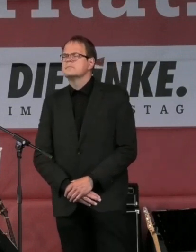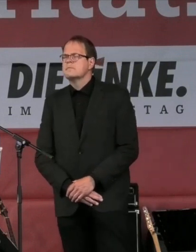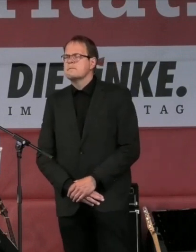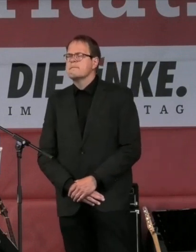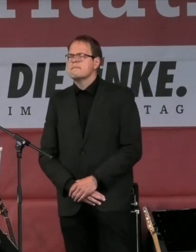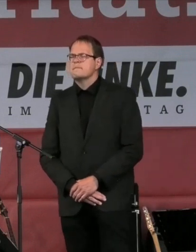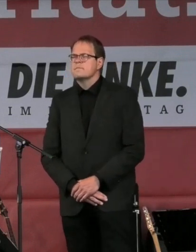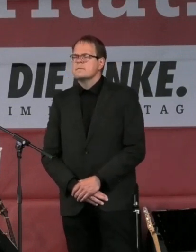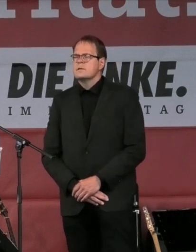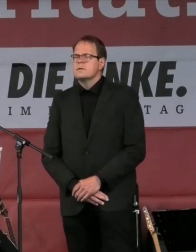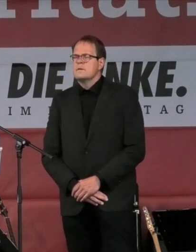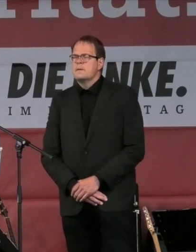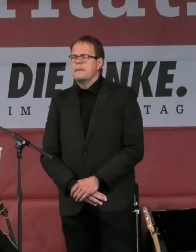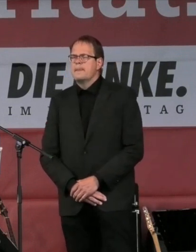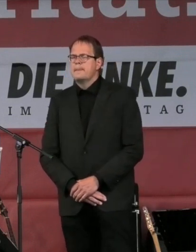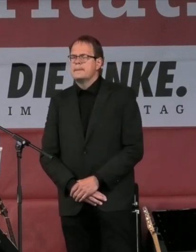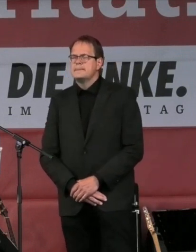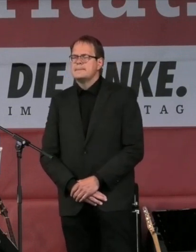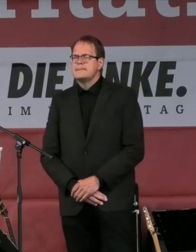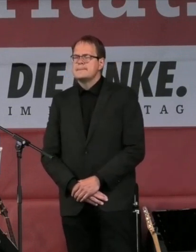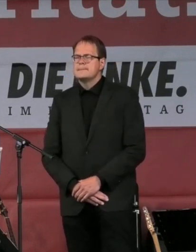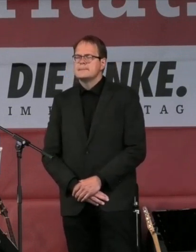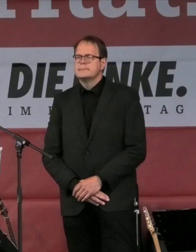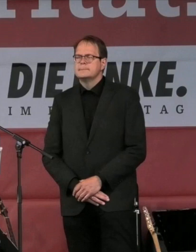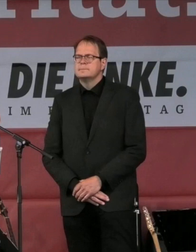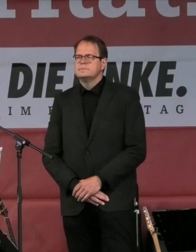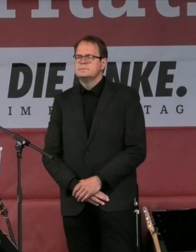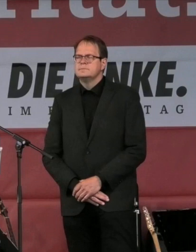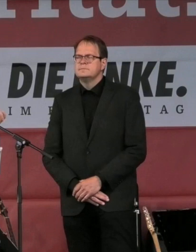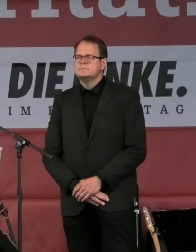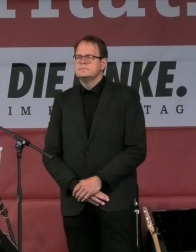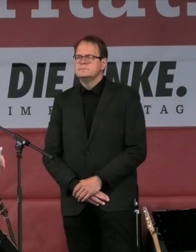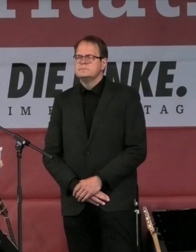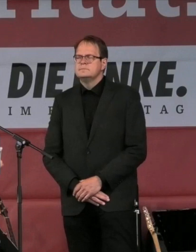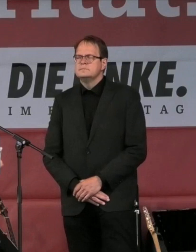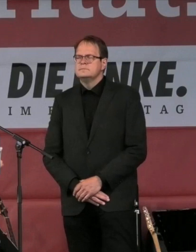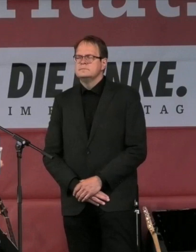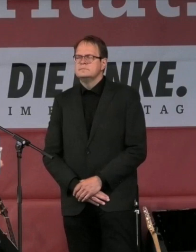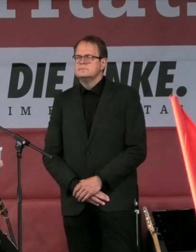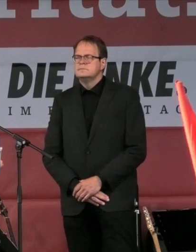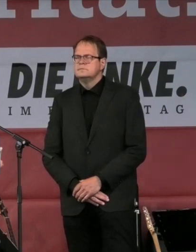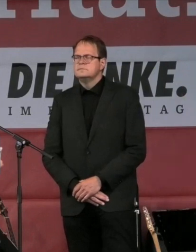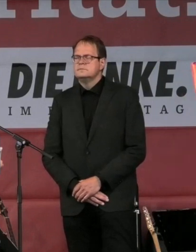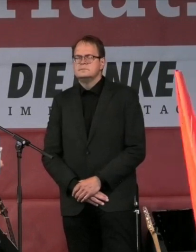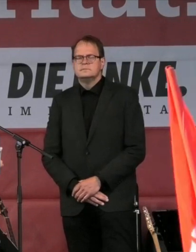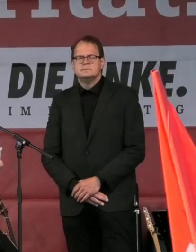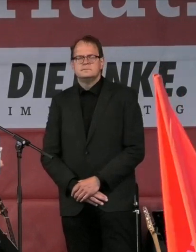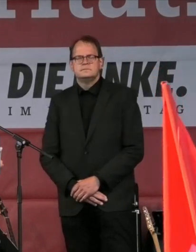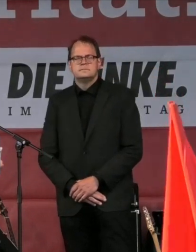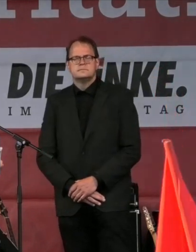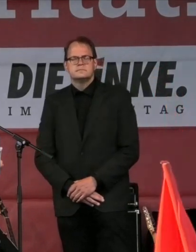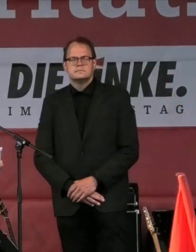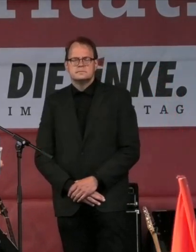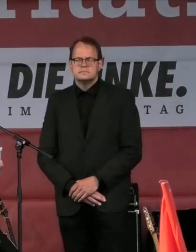das heißt dieses projekt läuft darauf hinaus dass in zukunft nicht mehr menschen sondern computer